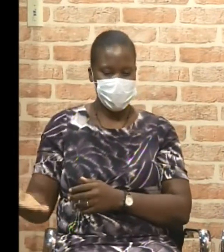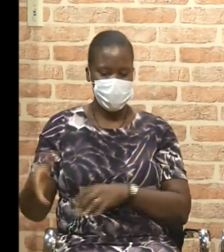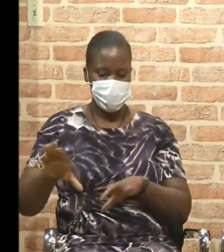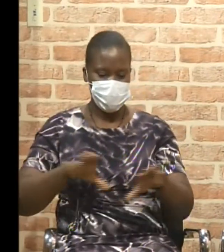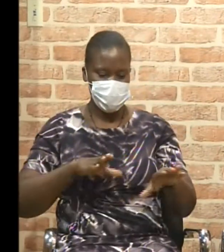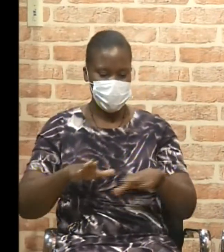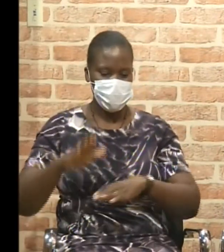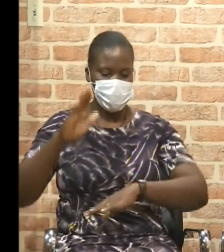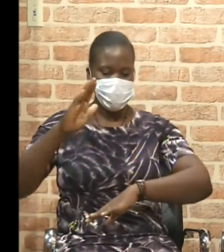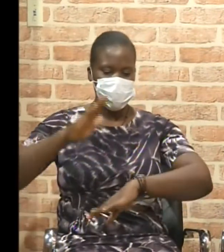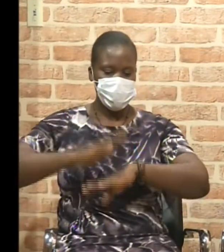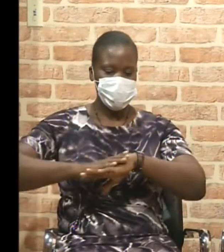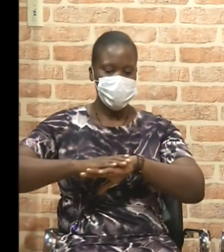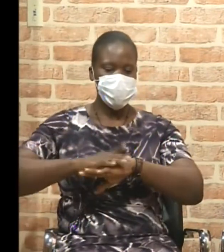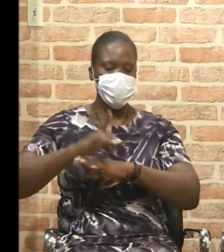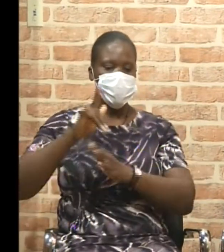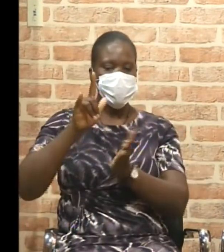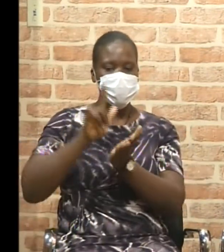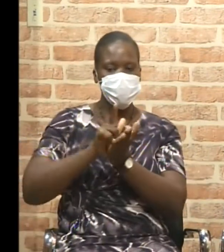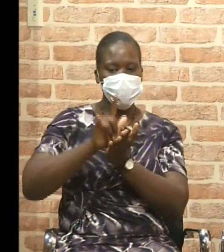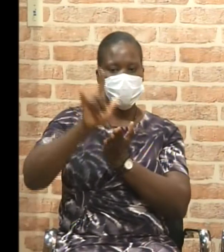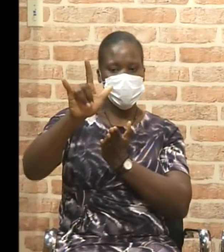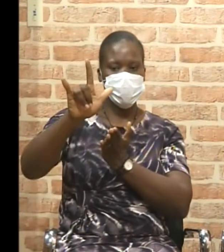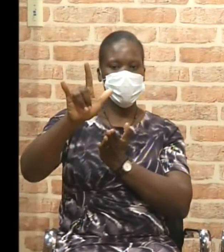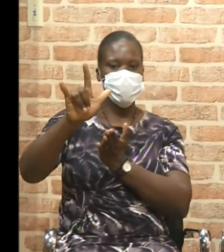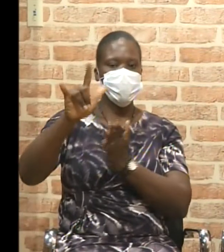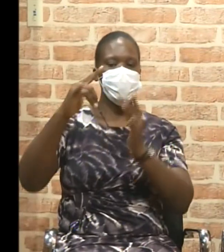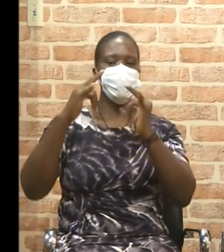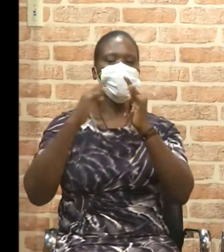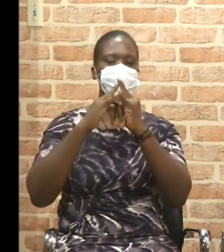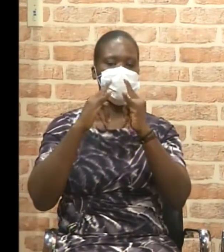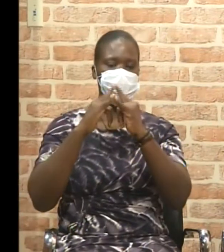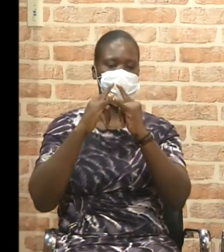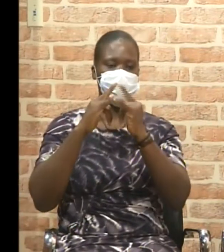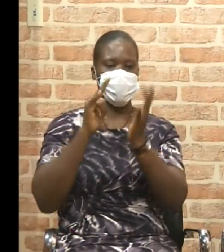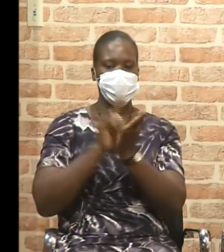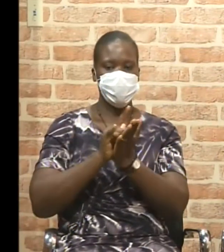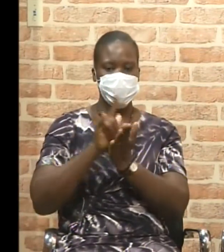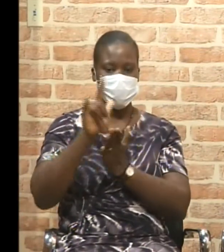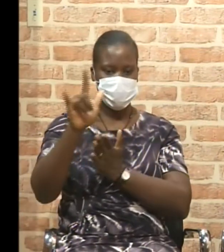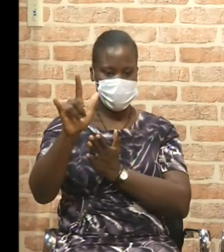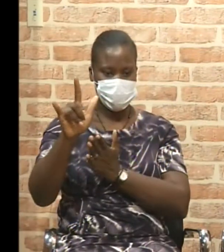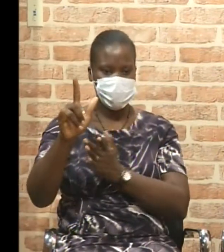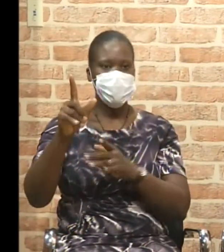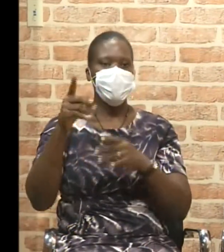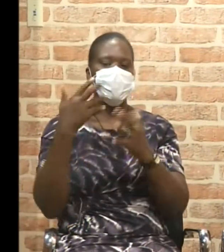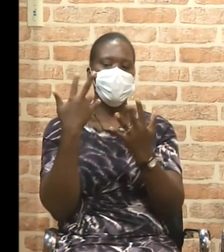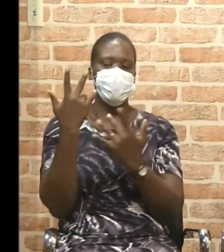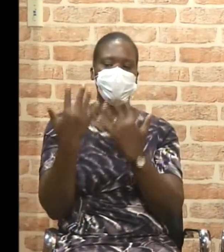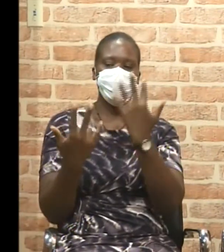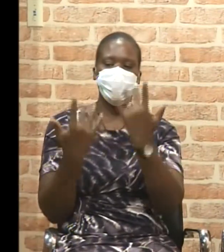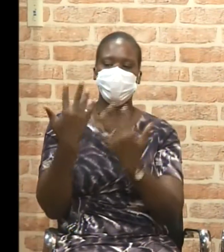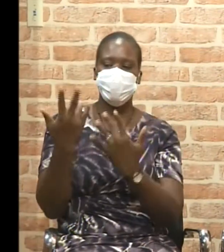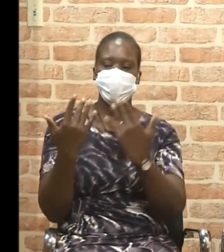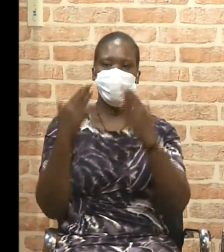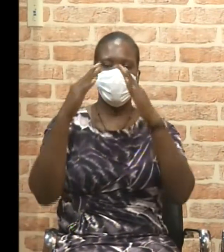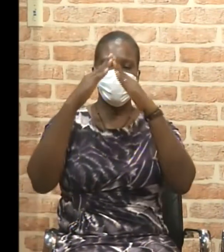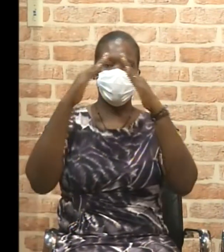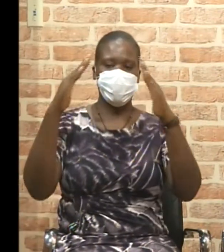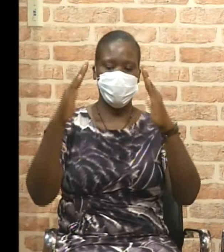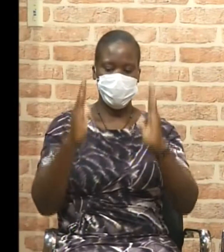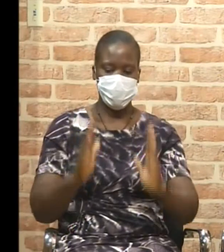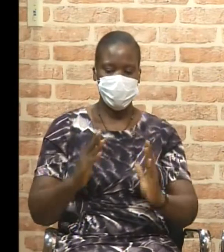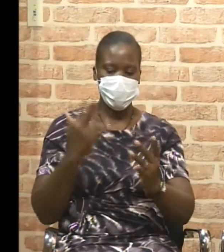et dernièrement t'est prend du feu. Ça c'est une autre situation mais bien avant ça nous connaissons parler de COVID donc nous